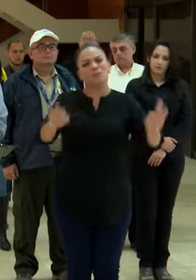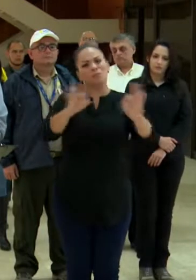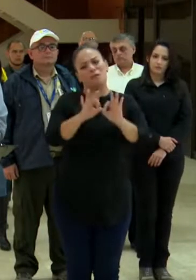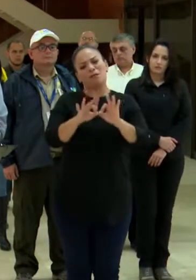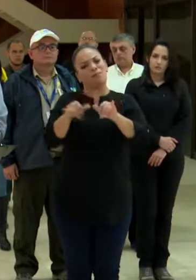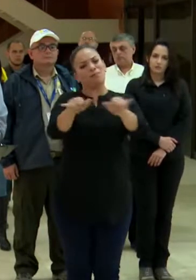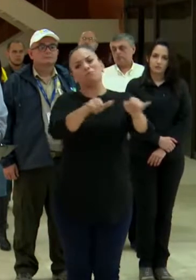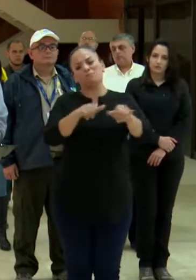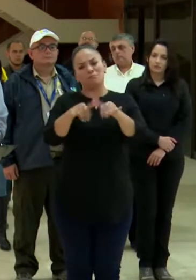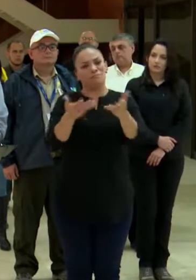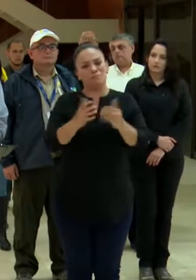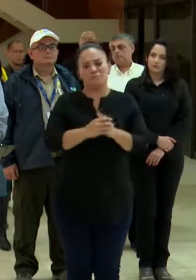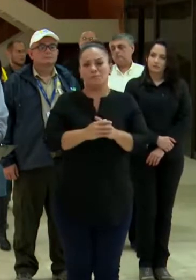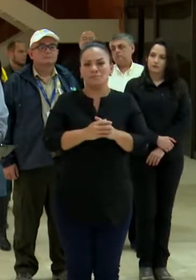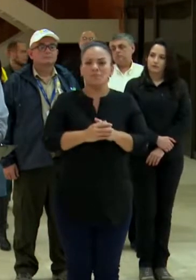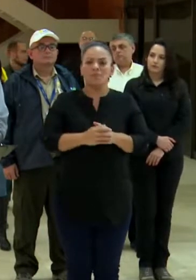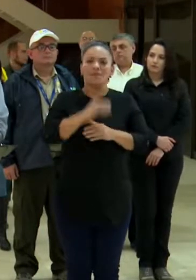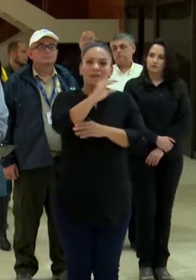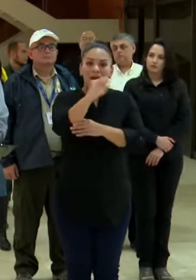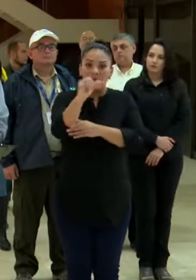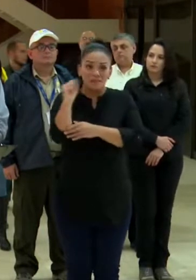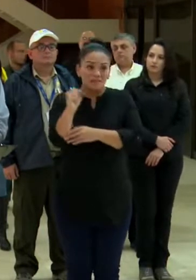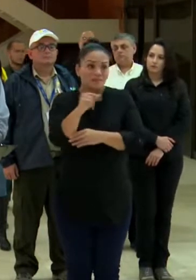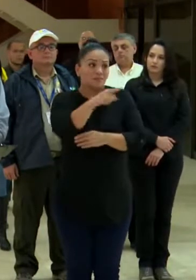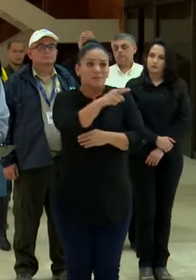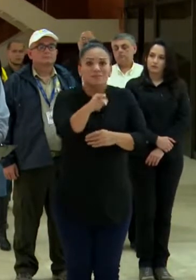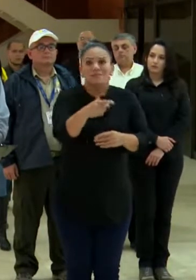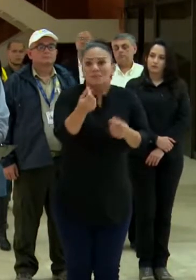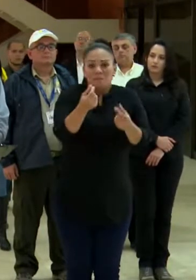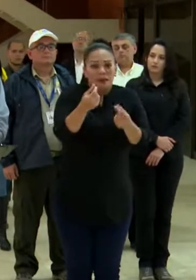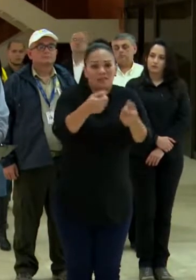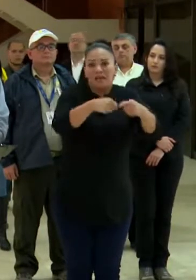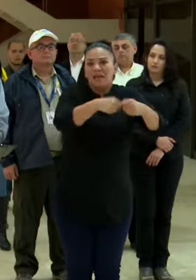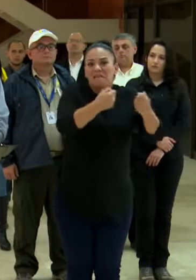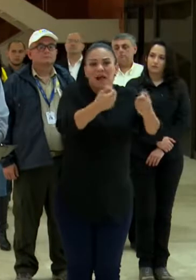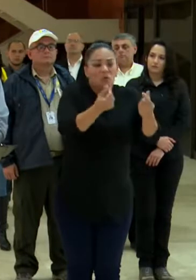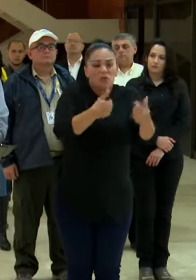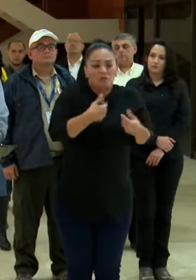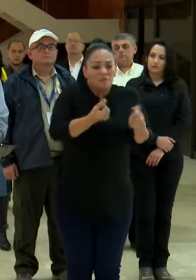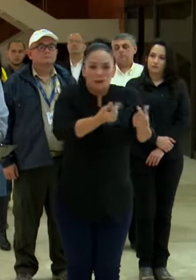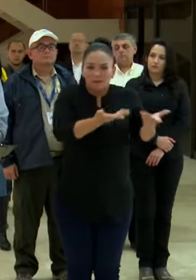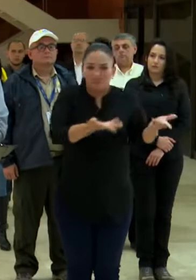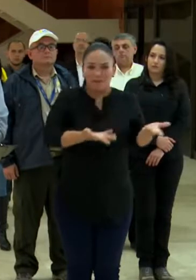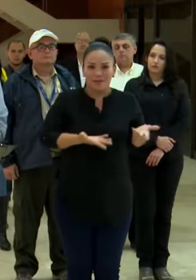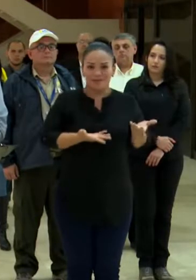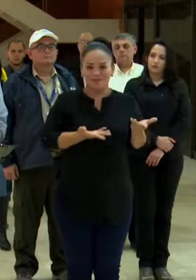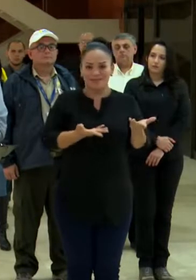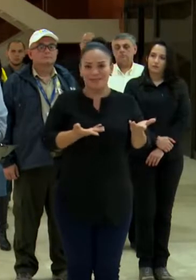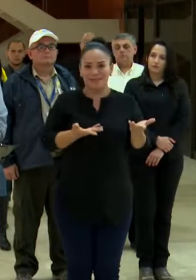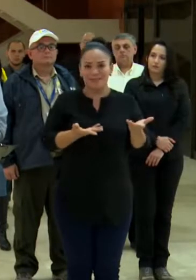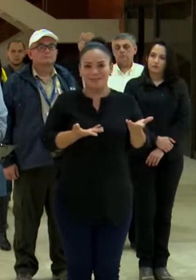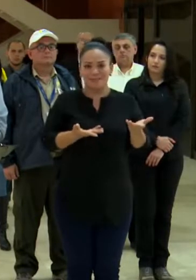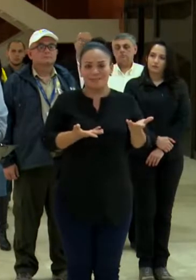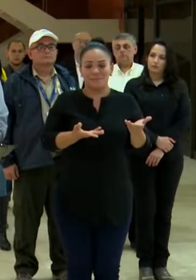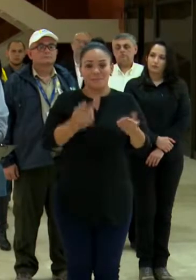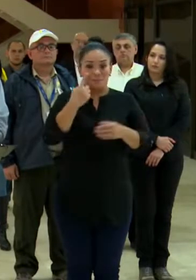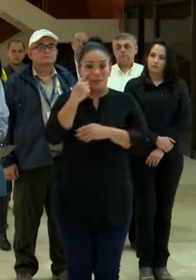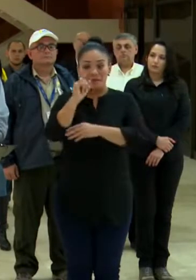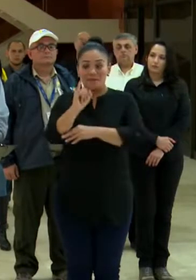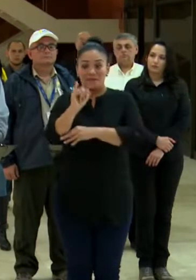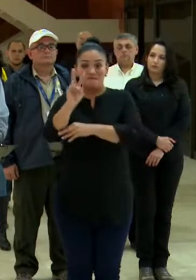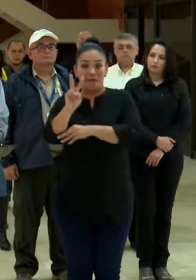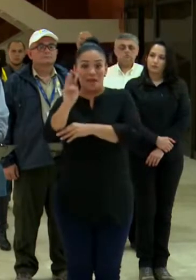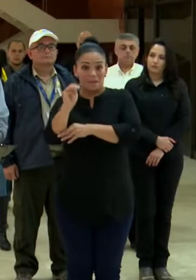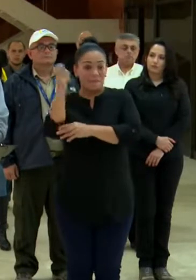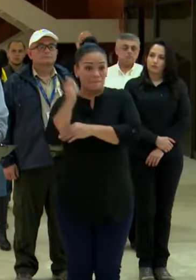importantísima. La caja está quebrada, seamos francos. En términos actuariales, el IBM tiene